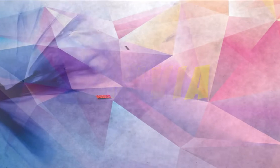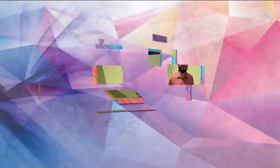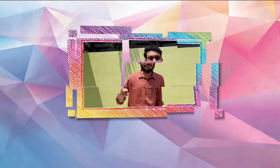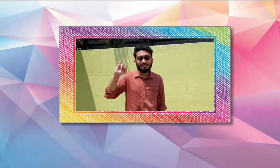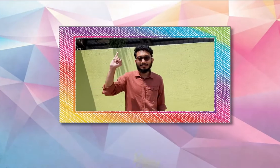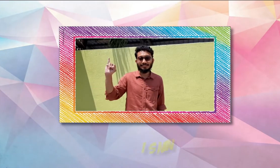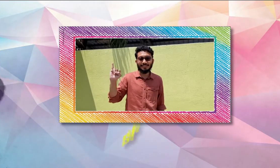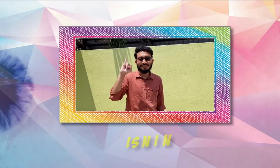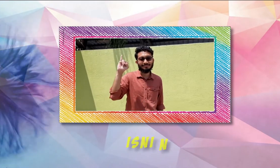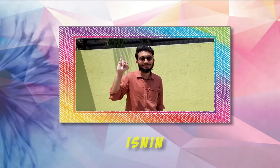Neng